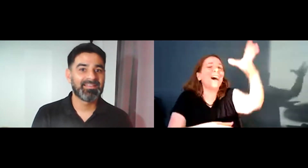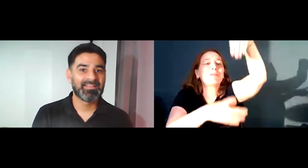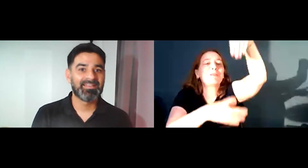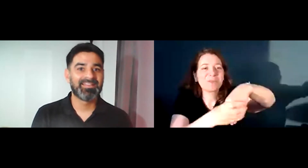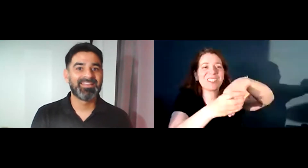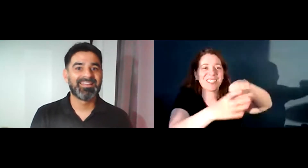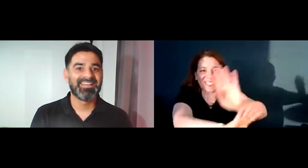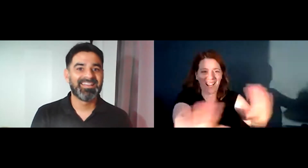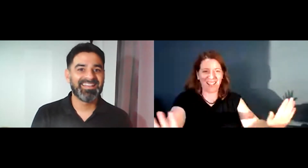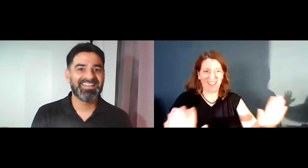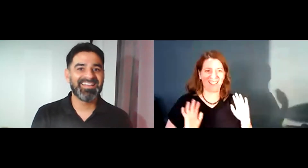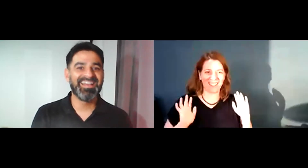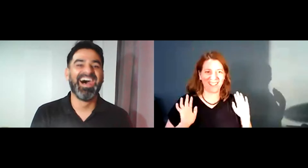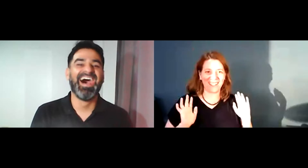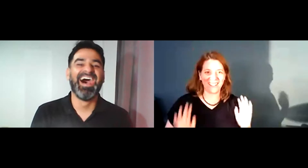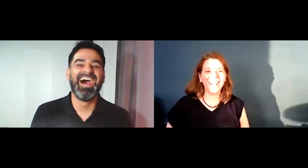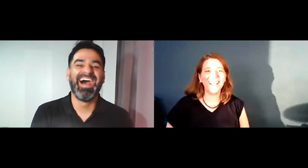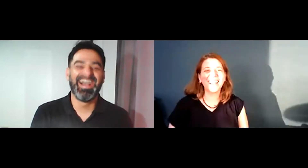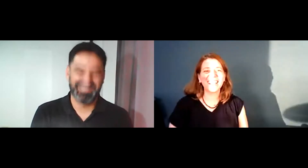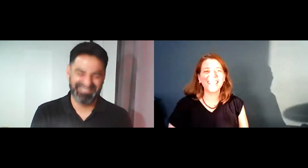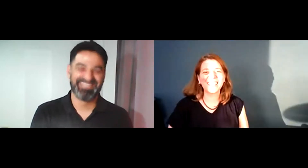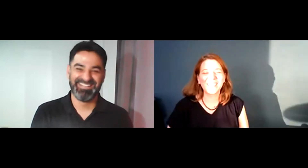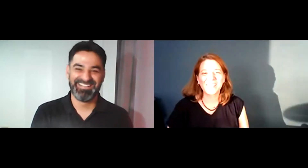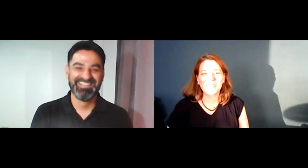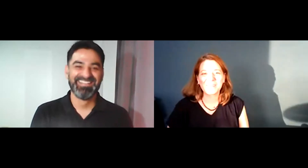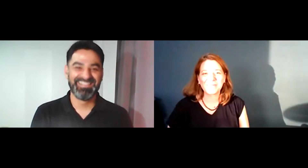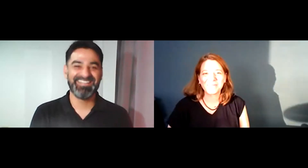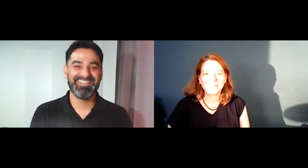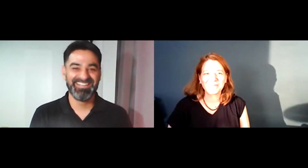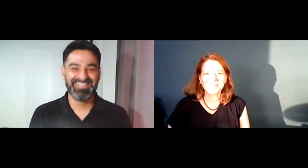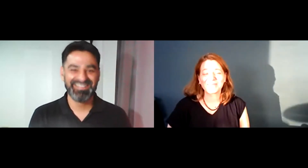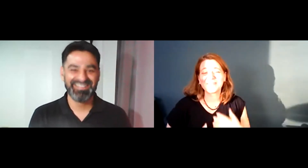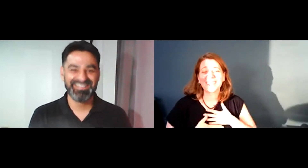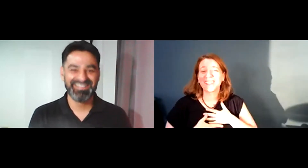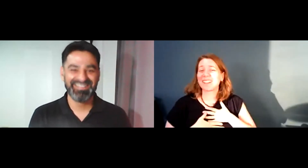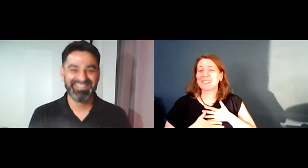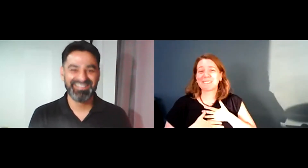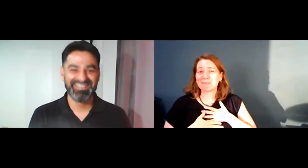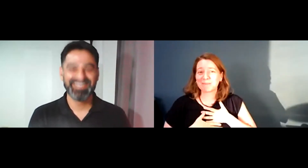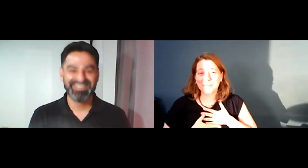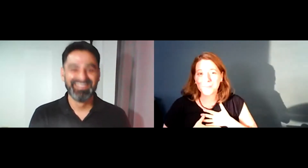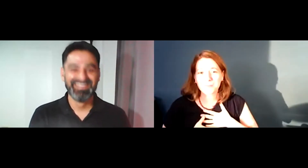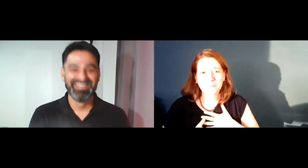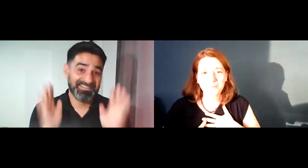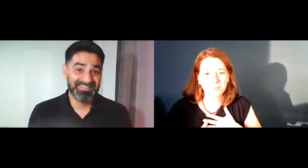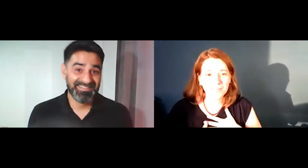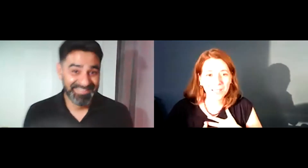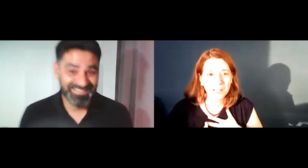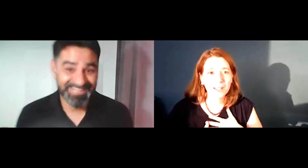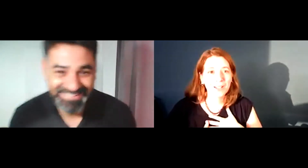Creo que sí, pero eso es una cuestión de. Pero eso es una cuestión de organización de los profesores con, me